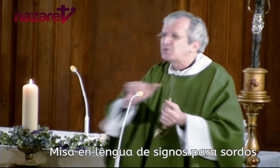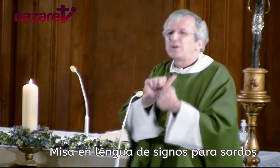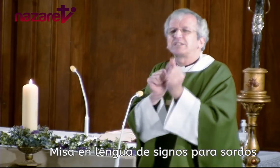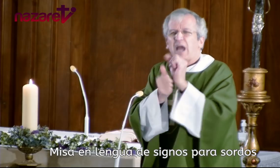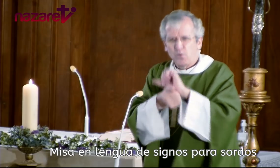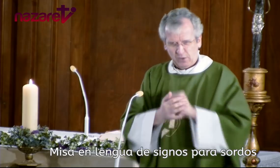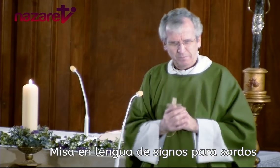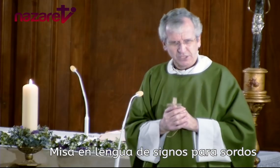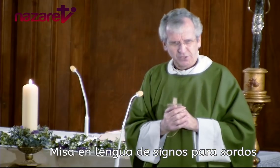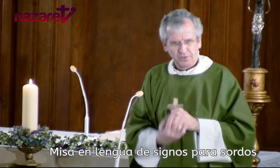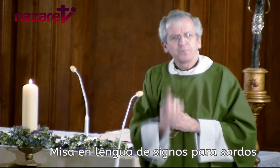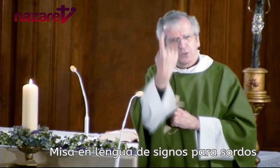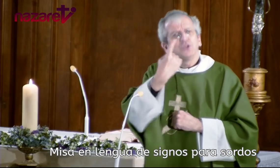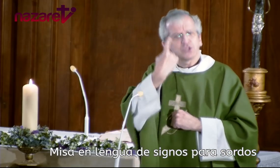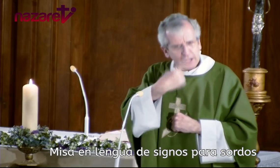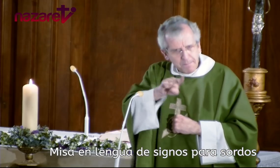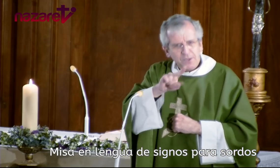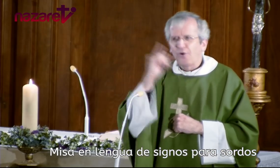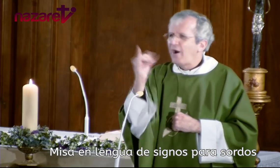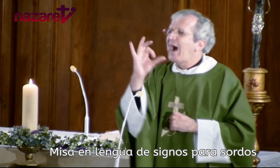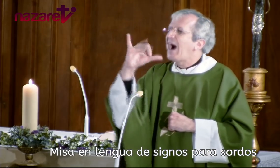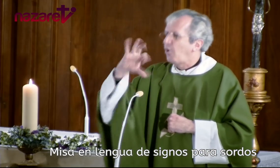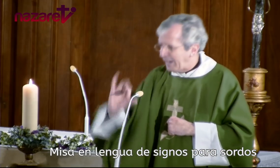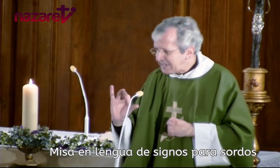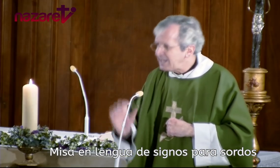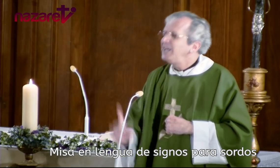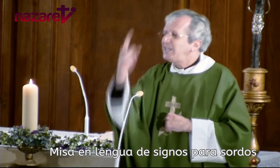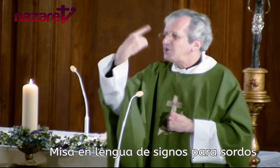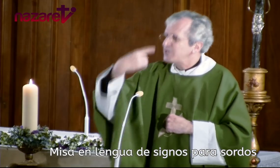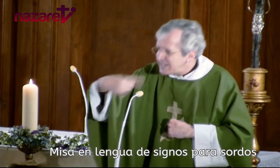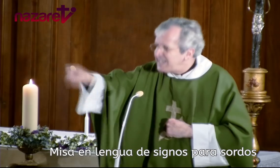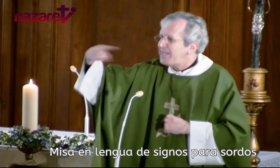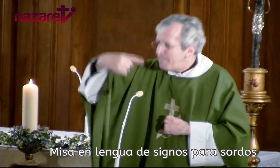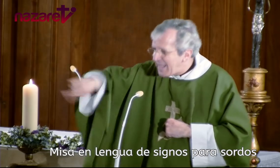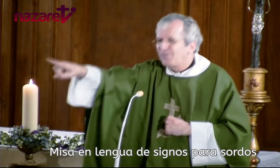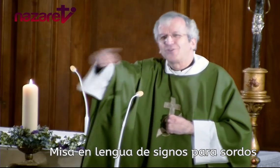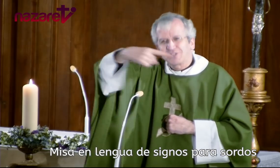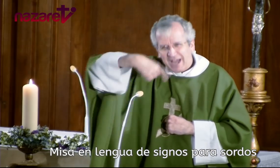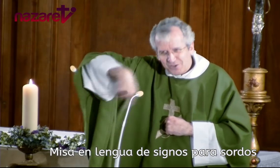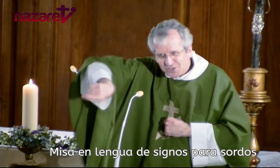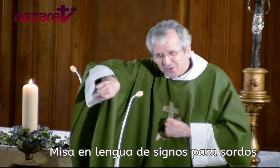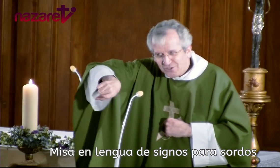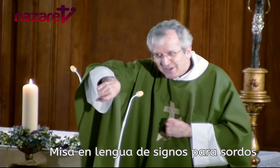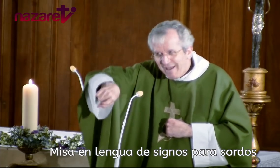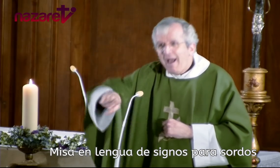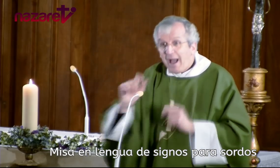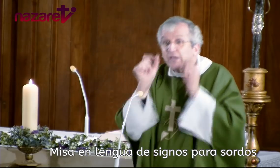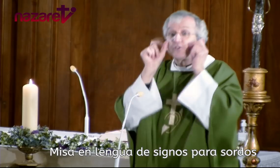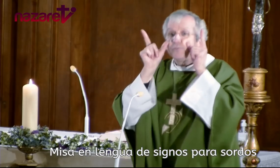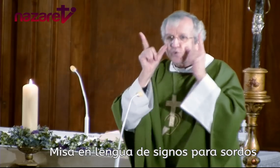personas a una conversión. Dios envió a Jonás y Dios sigue enviándonos a nosotros a que nos demos